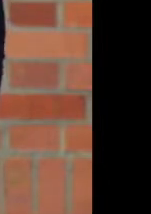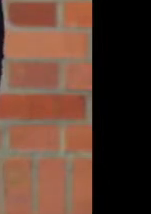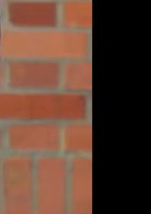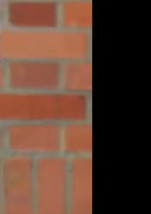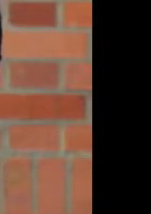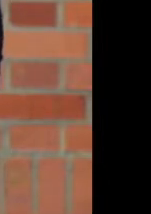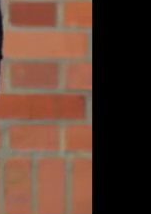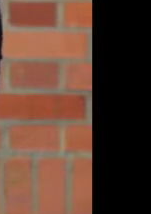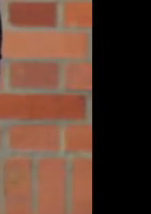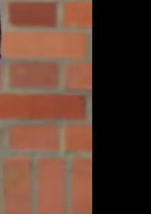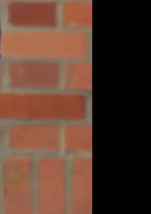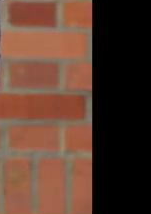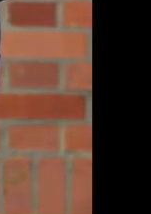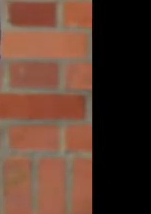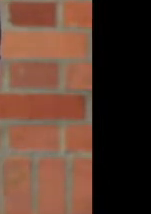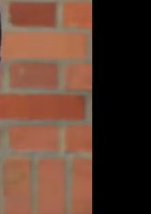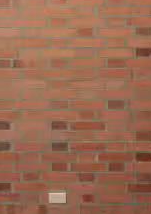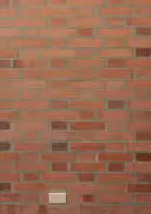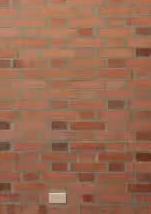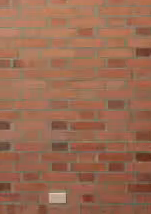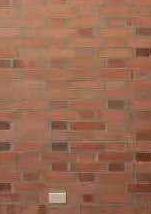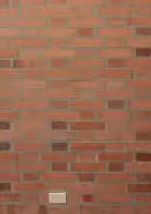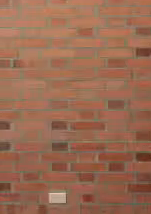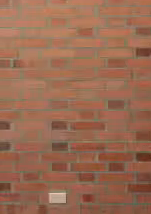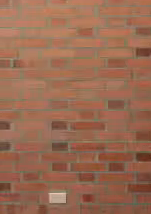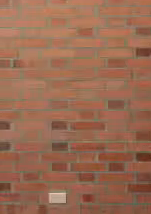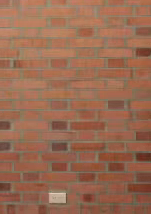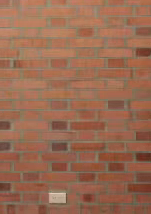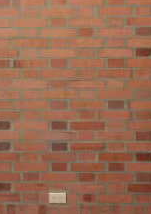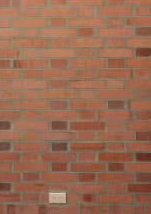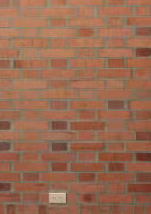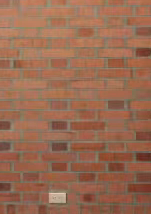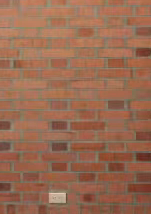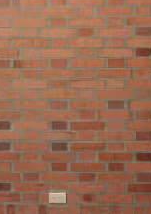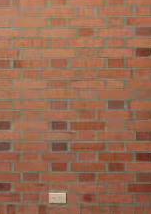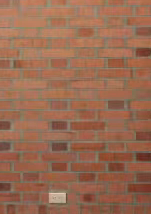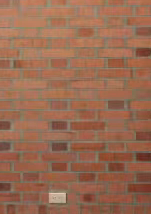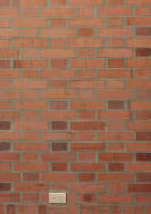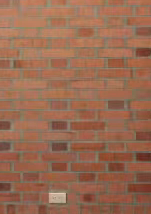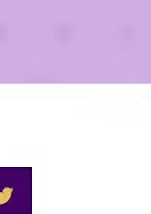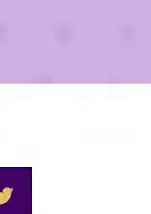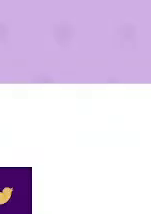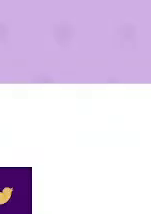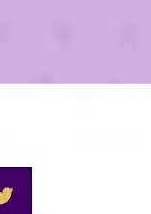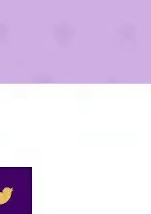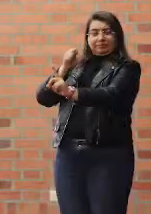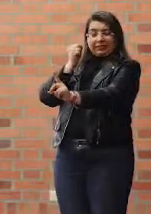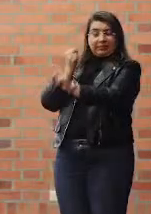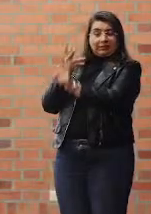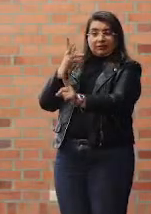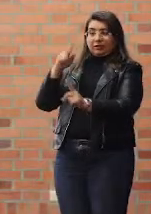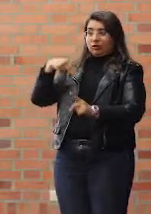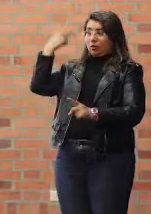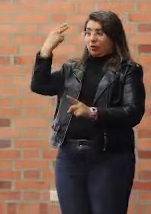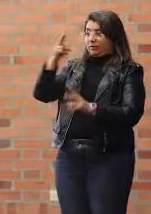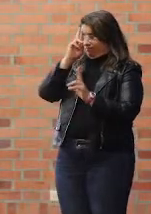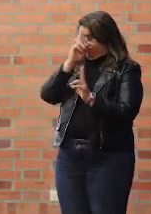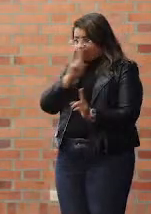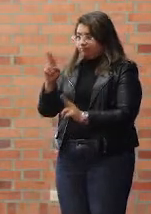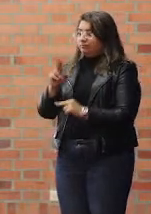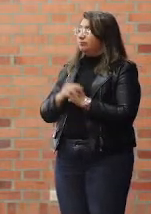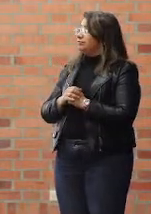premio va a permitir que se mantenga una luz sobre esa memoria iluminando su historia su vida y también